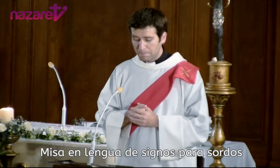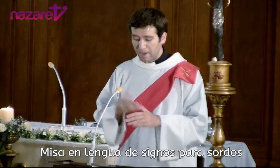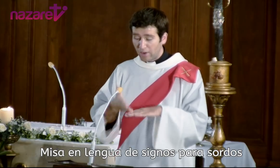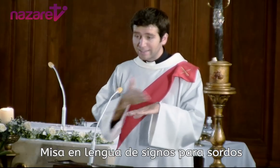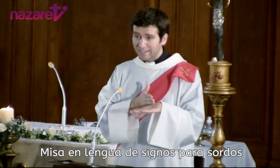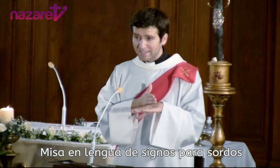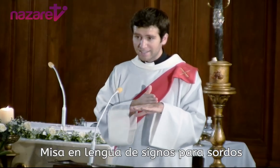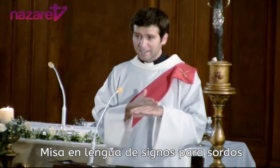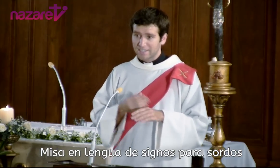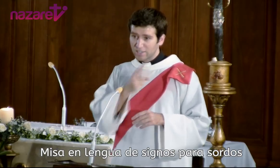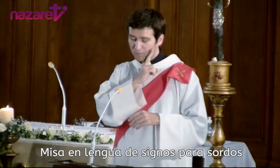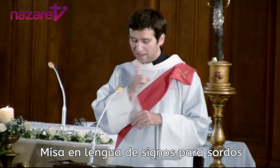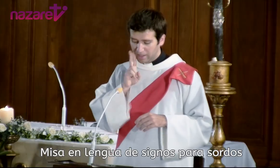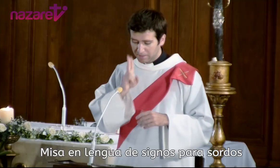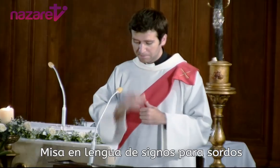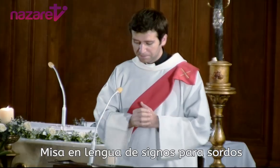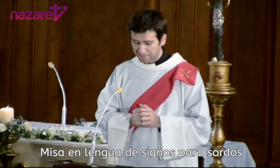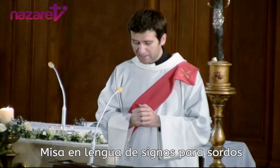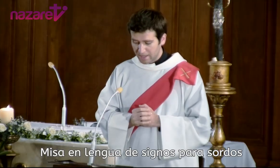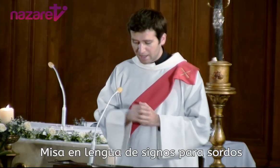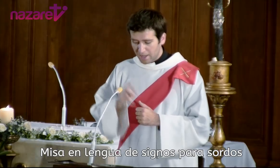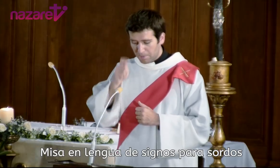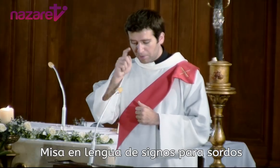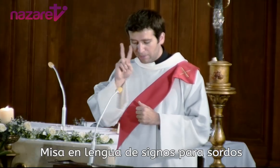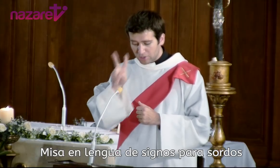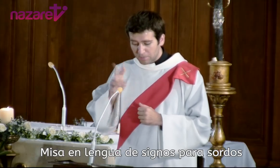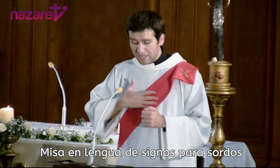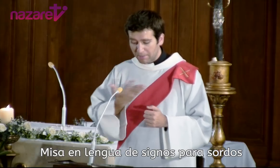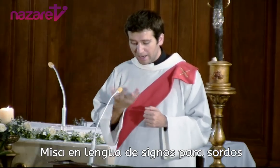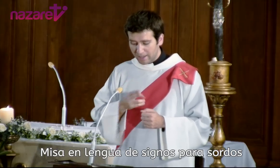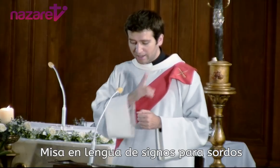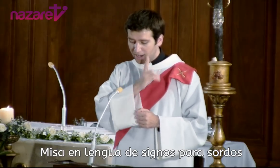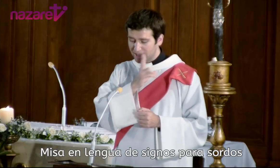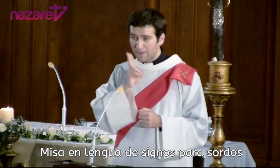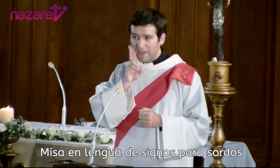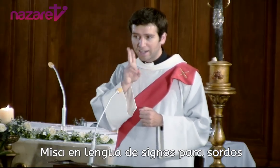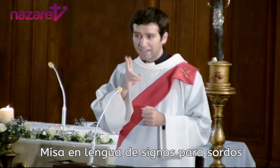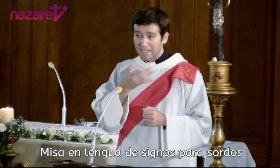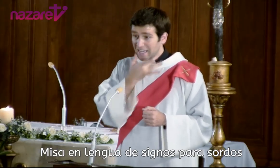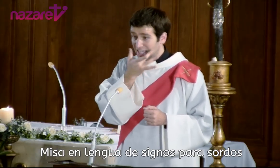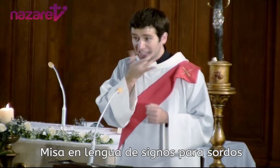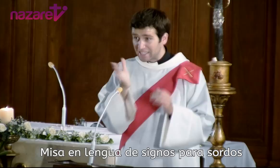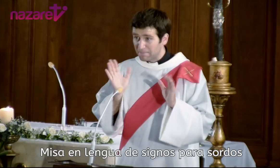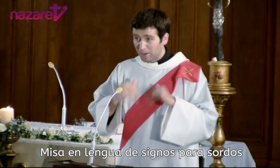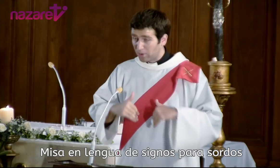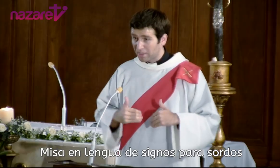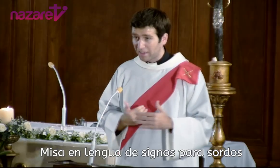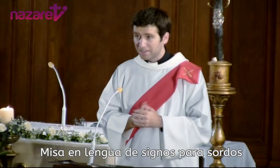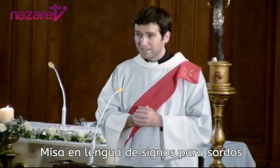pero antes está su madre. Podemos observar esa madre que sin vergüenza